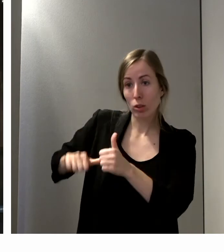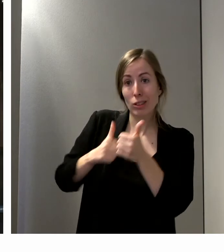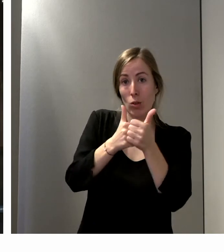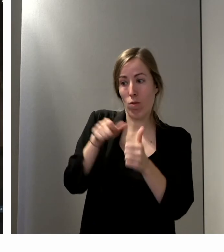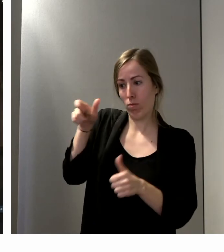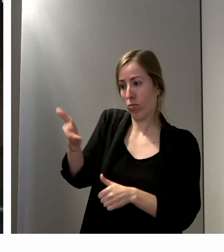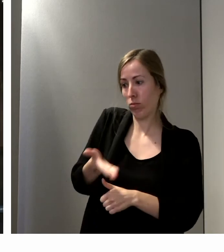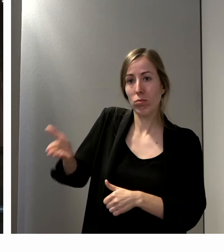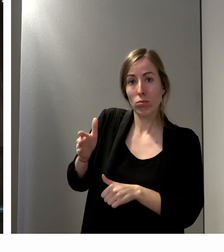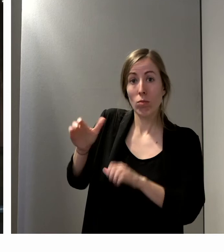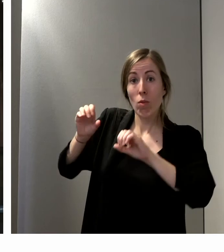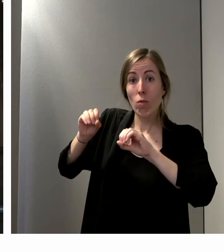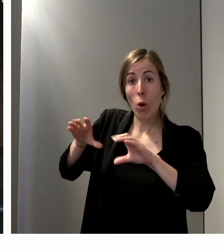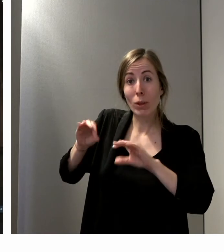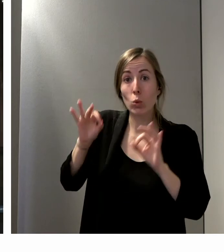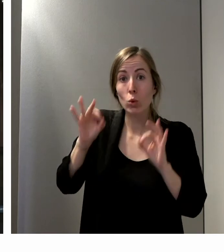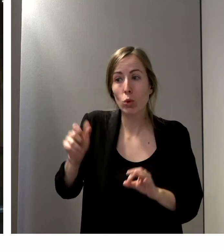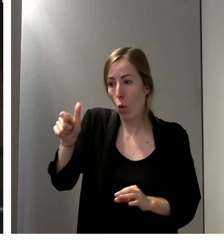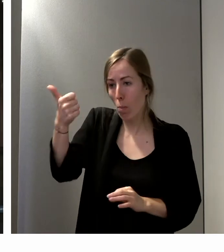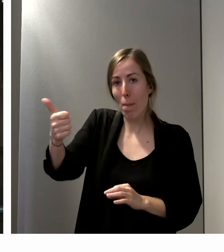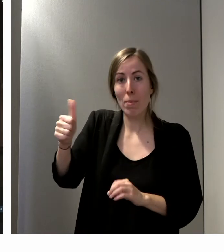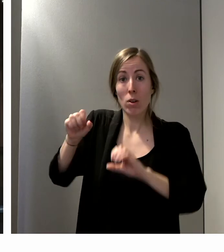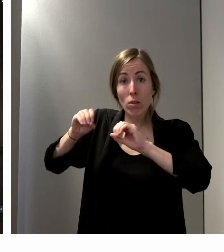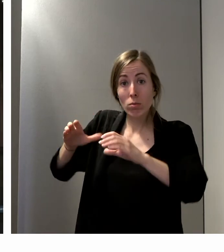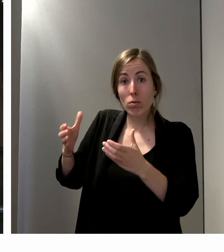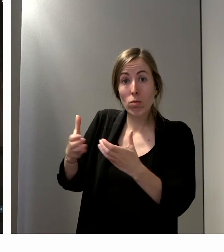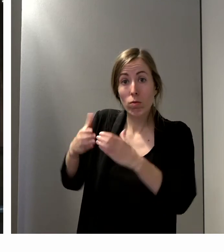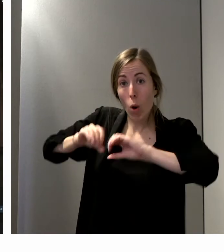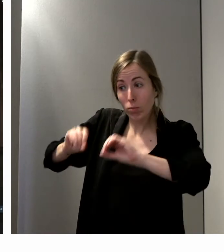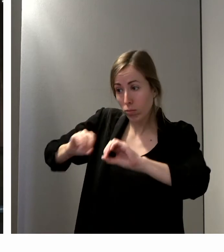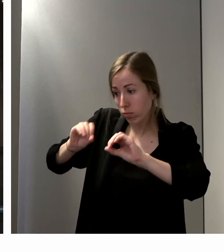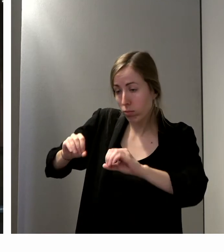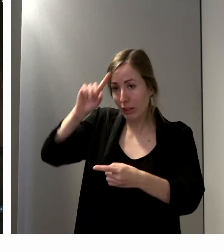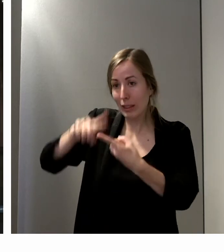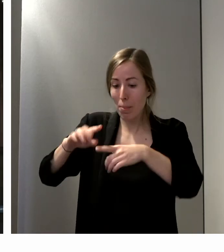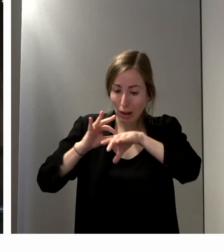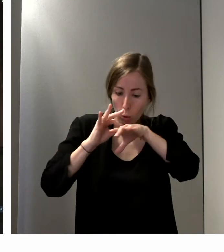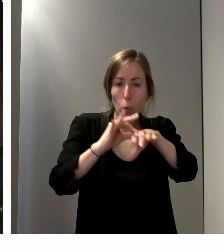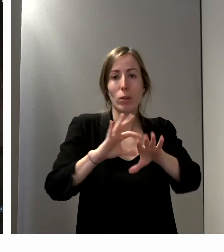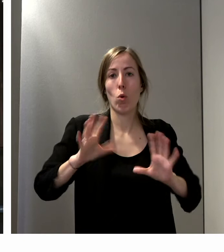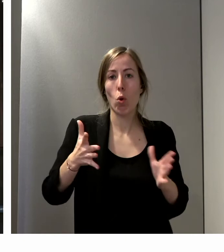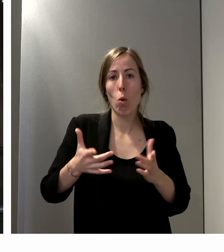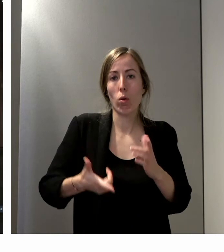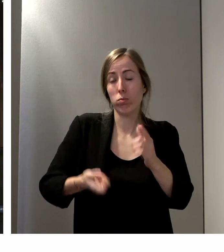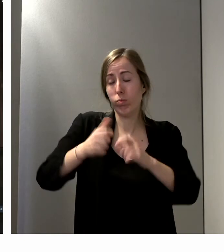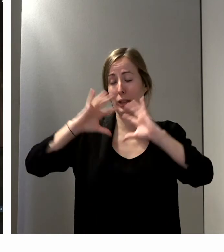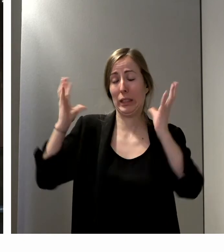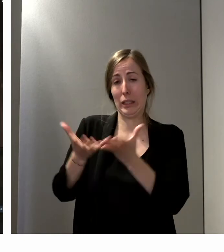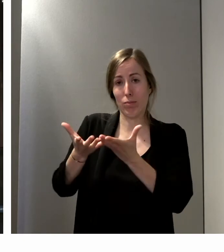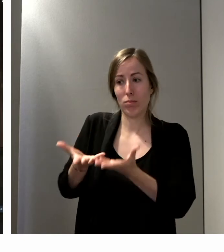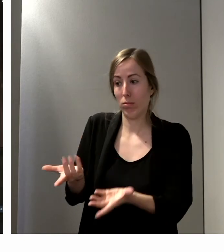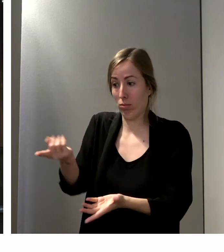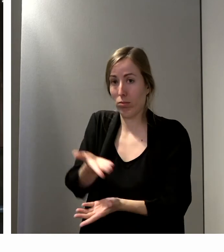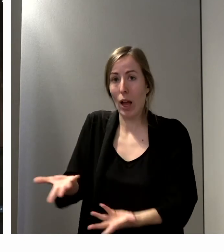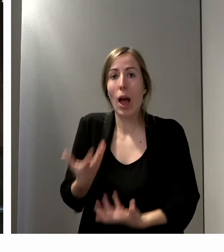formation. Ces assistants sexuels, ils seraient formés à l'éducation complète et à l'accompagnement à la vie intime. Enfin et